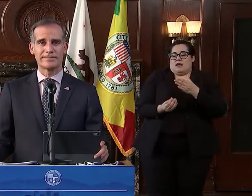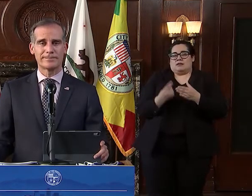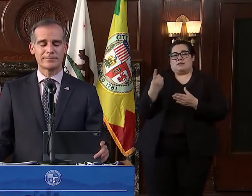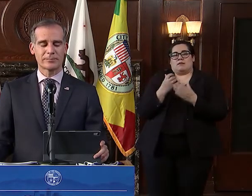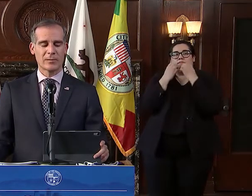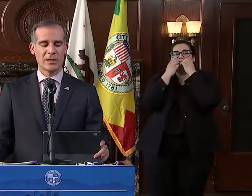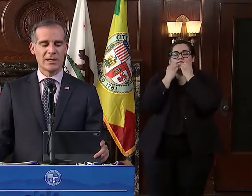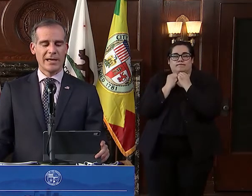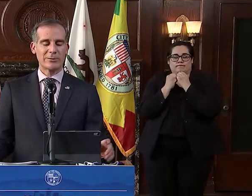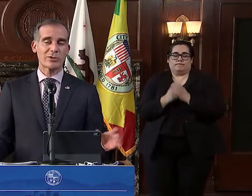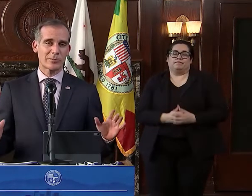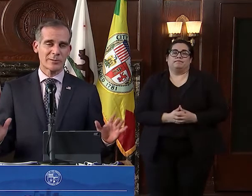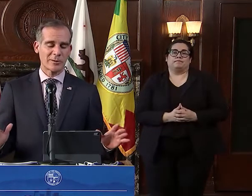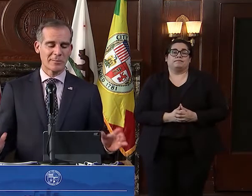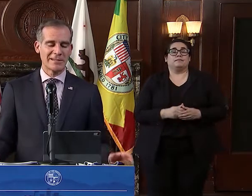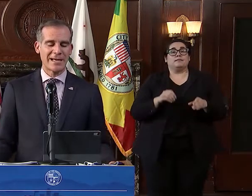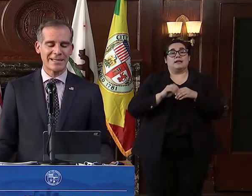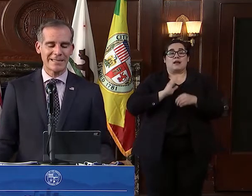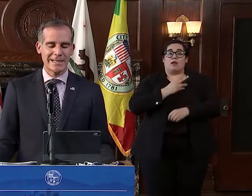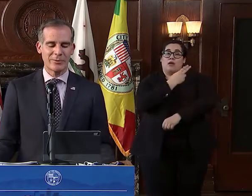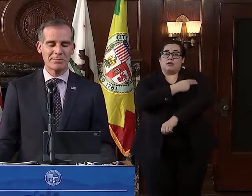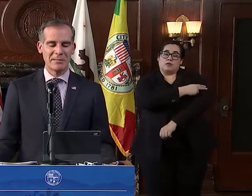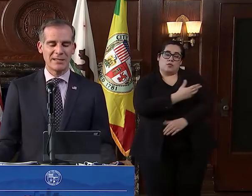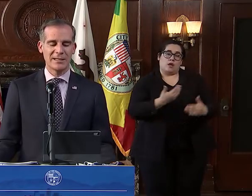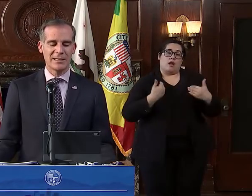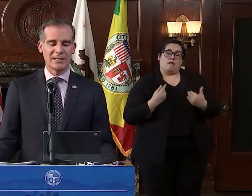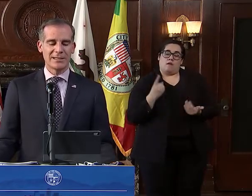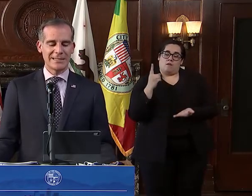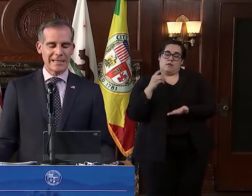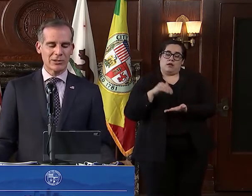querido. En nuestros hospitales tenemos